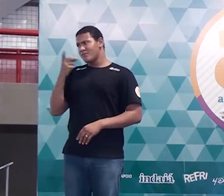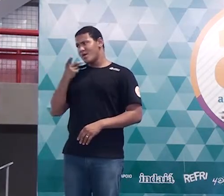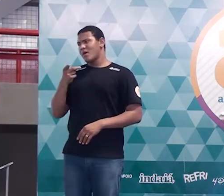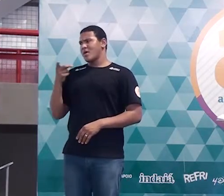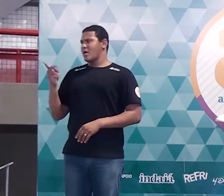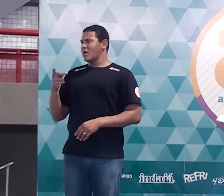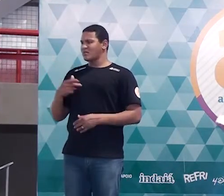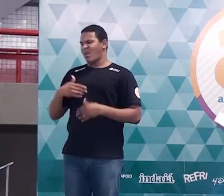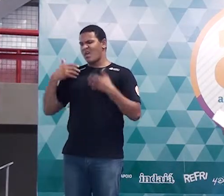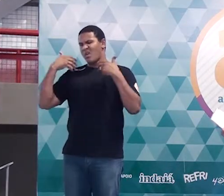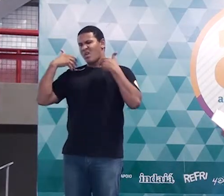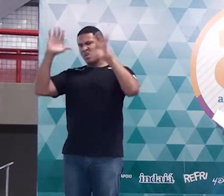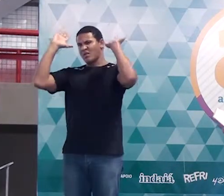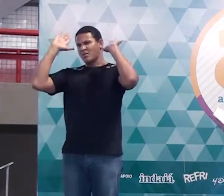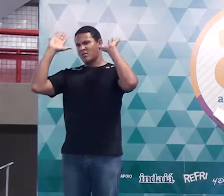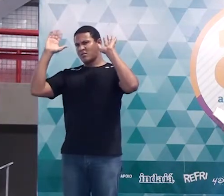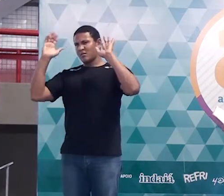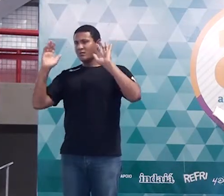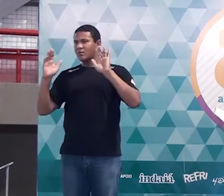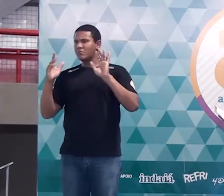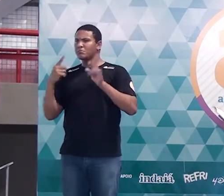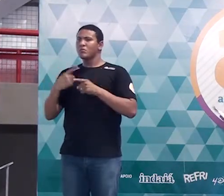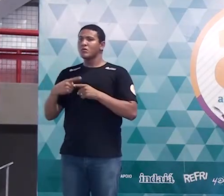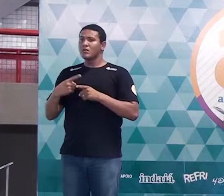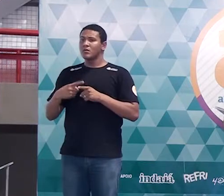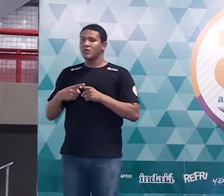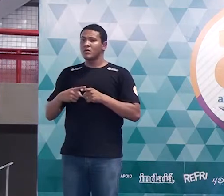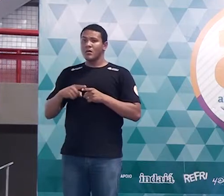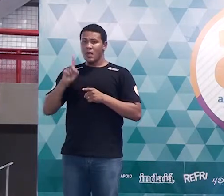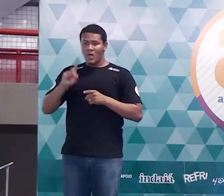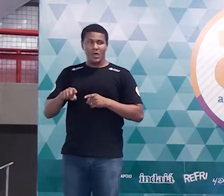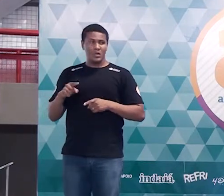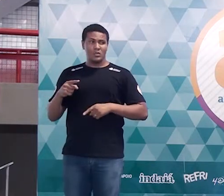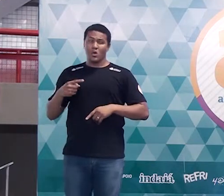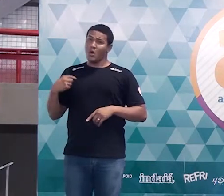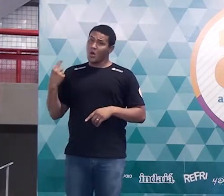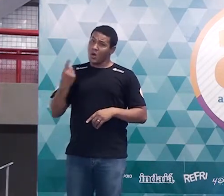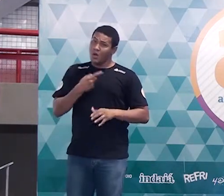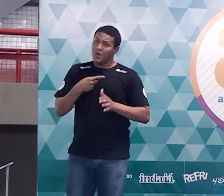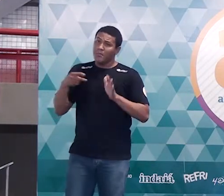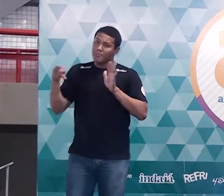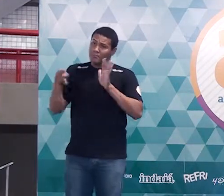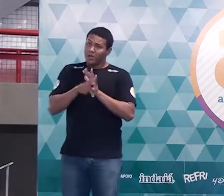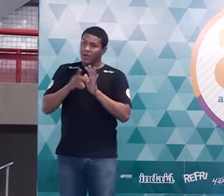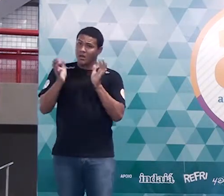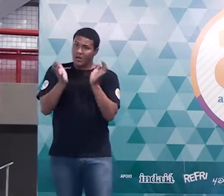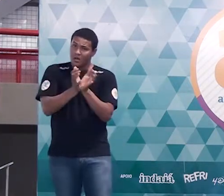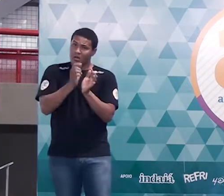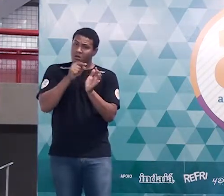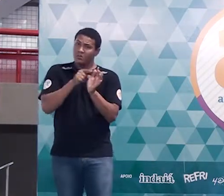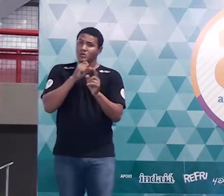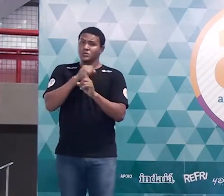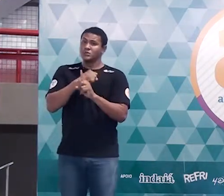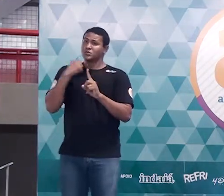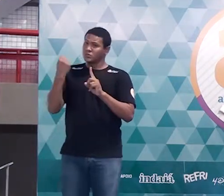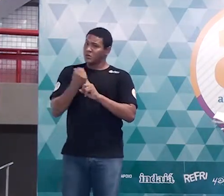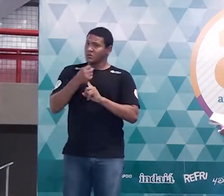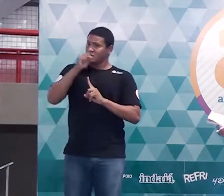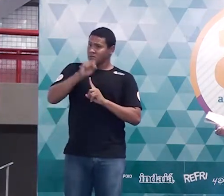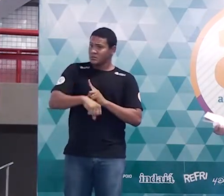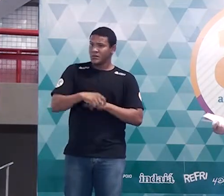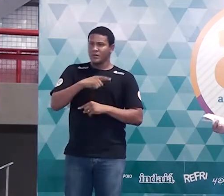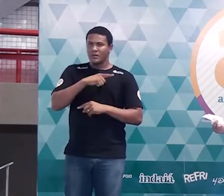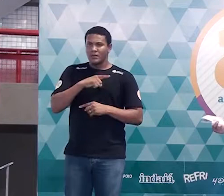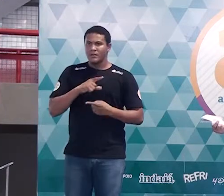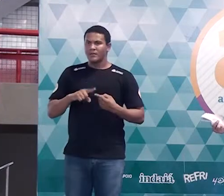errado. Quer lá saber de falar. Por quê? Porque nós pertencemos a um grupo social que tem um ensino